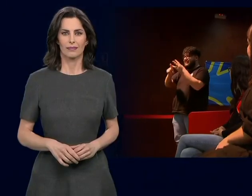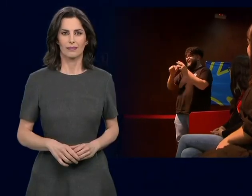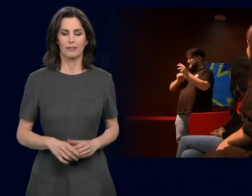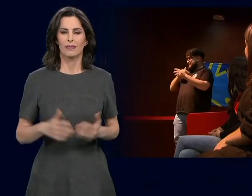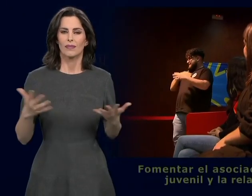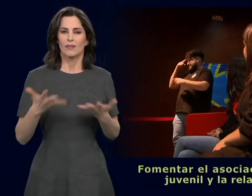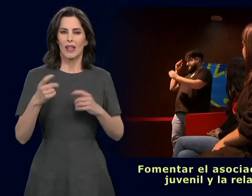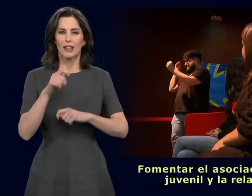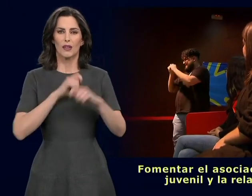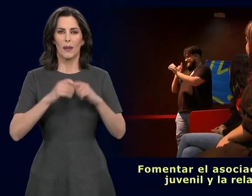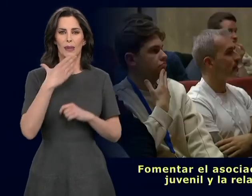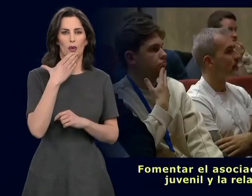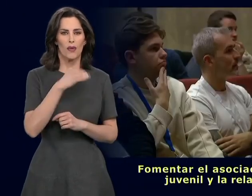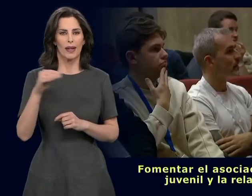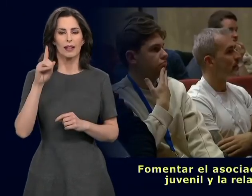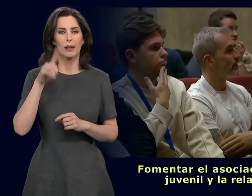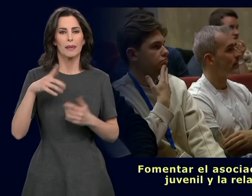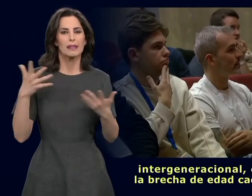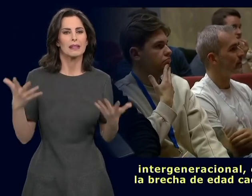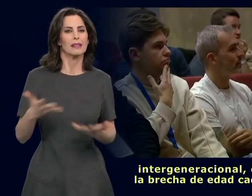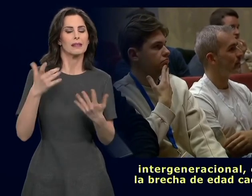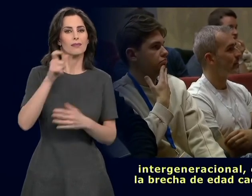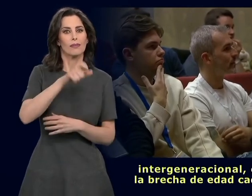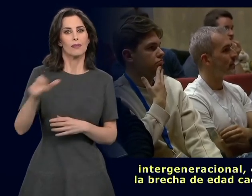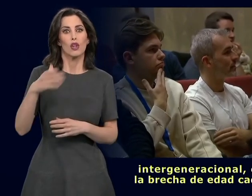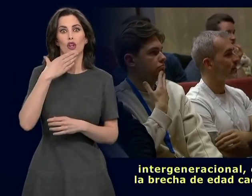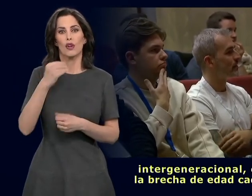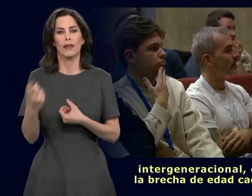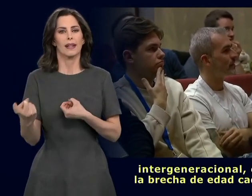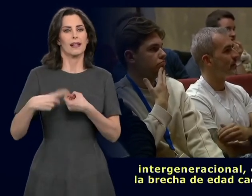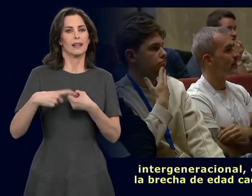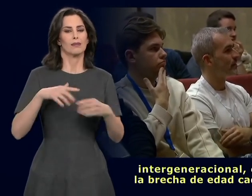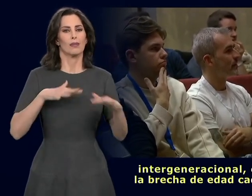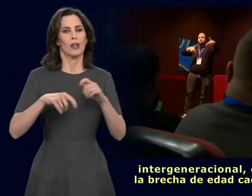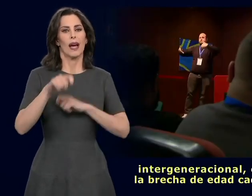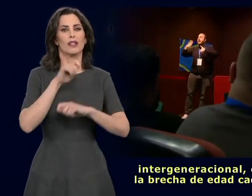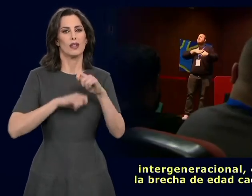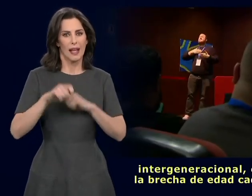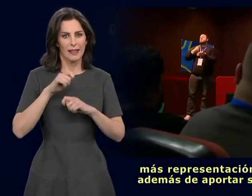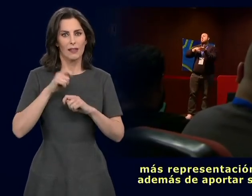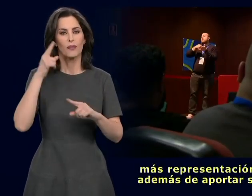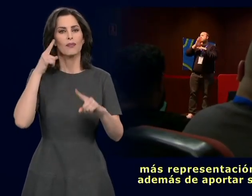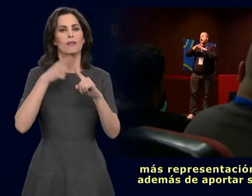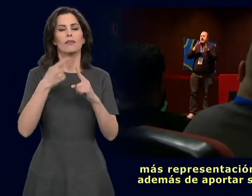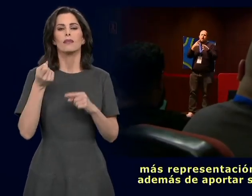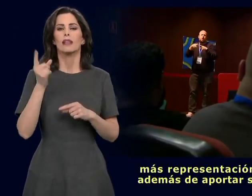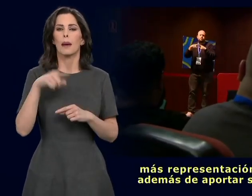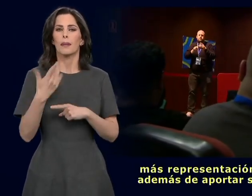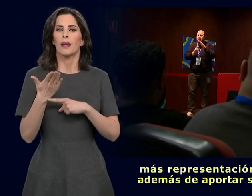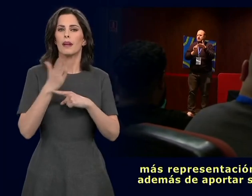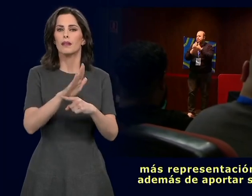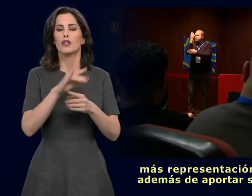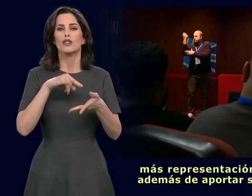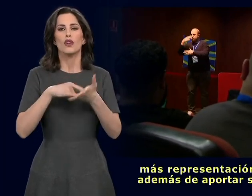Fomentar el asociacionismo juvenil y la relación intergeneracional, evitando la brecha de edad cada vez con más representación juvenil,